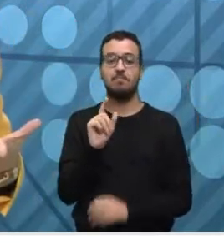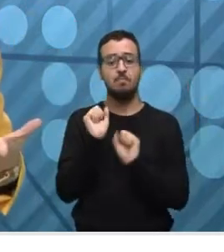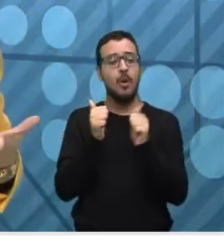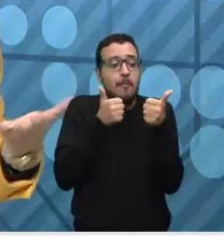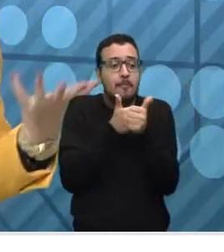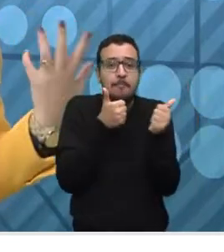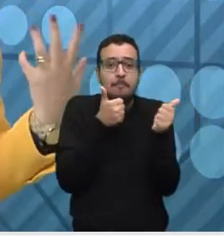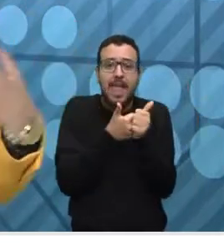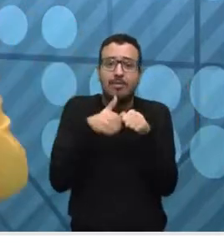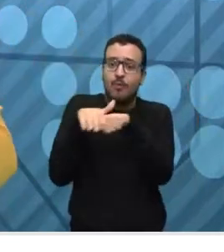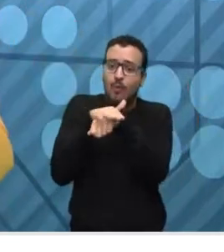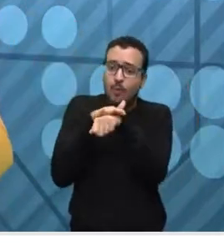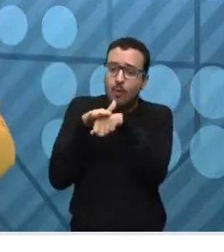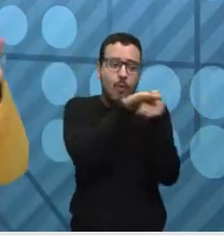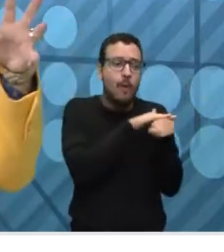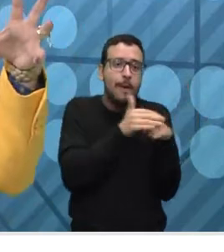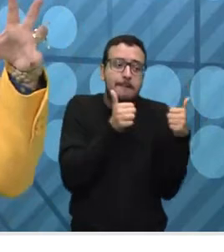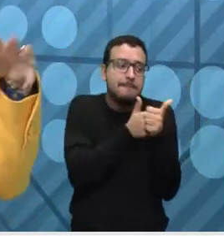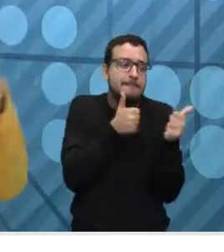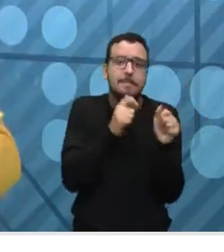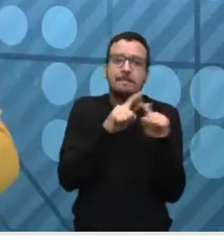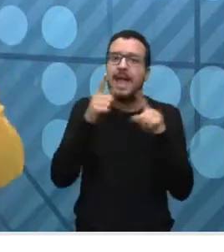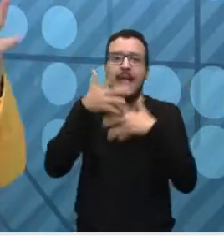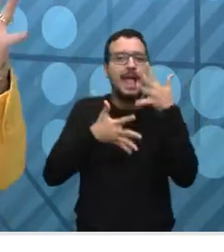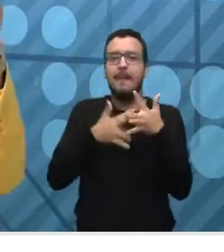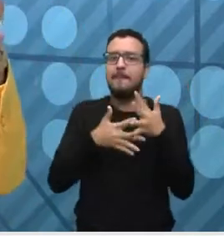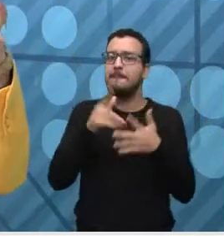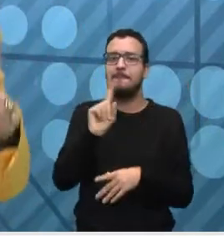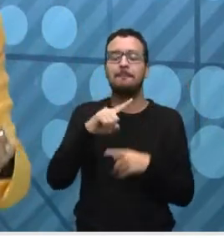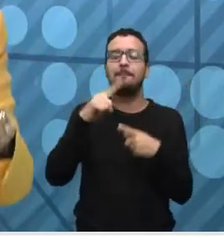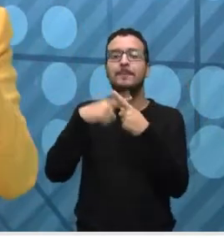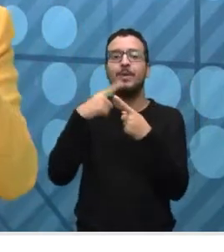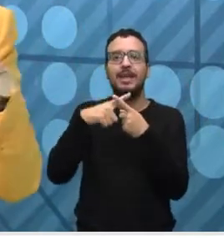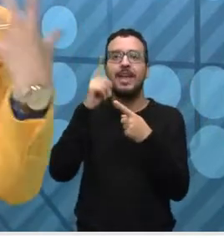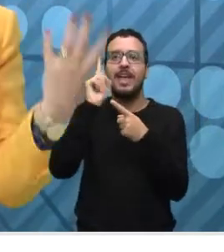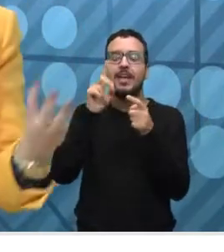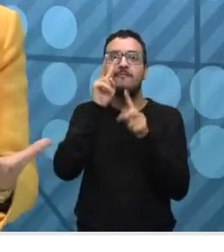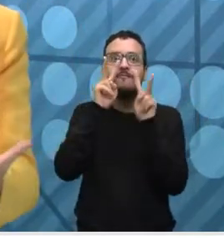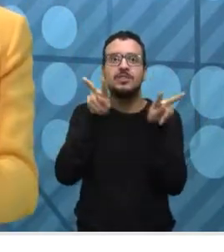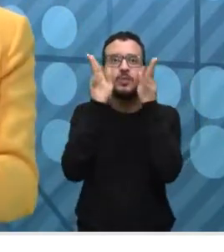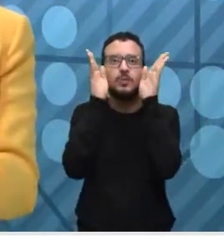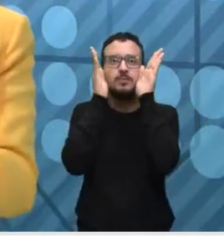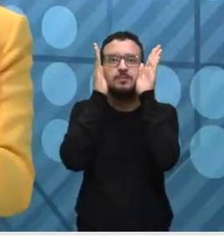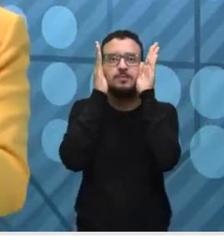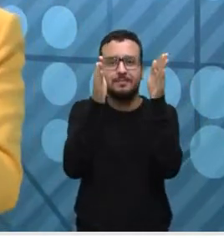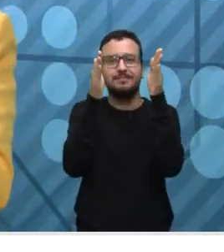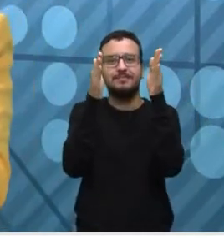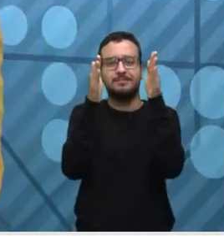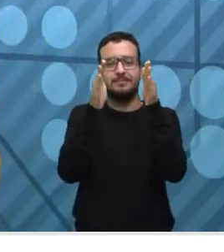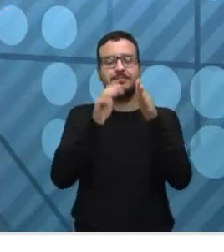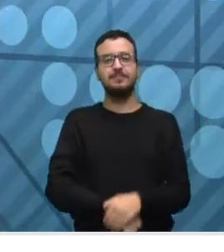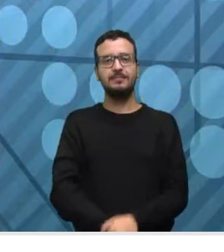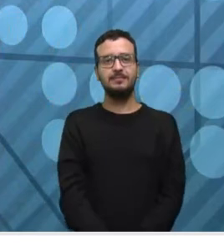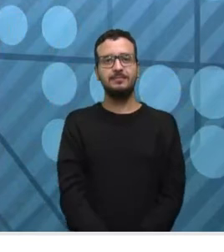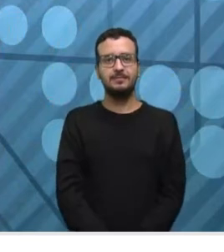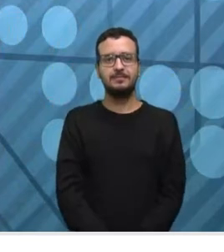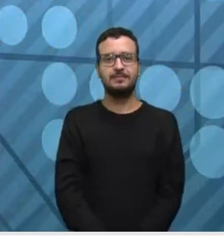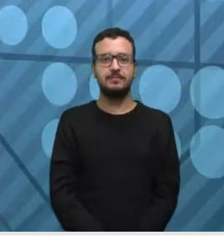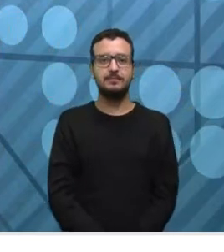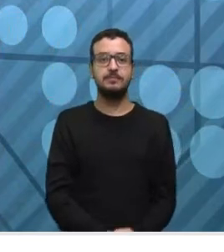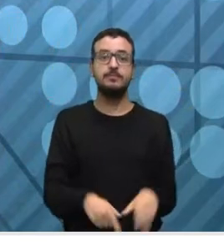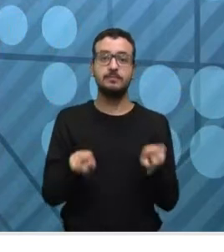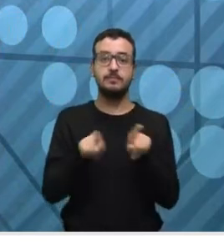atrapalha a troca, né, de temas numa mesma roda, num bate-papo em grupo. A importância